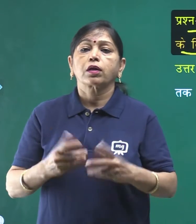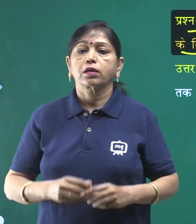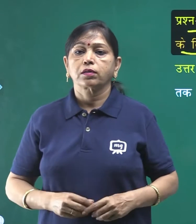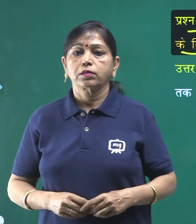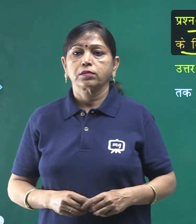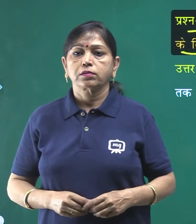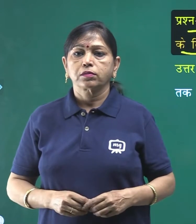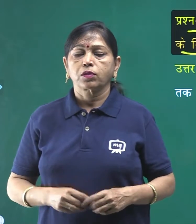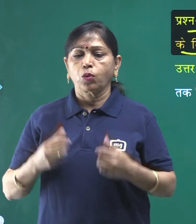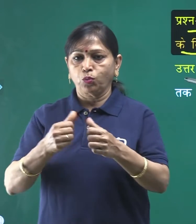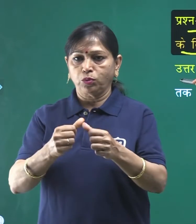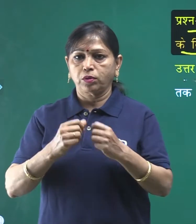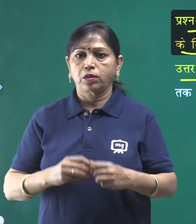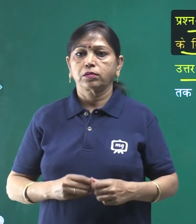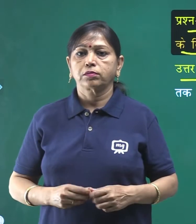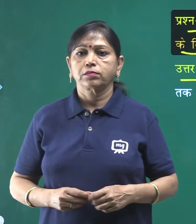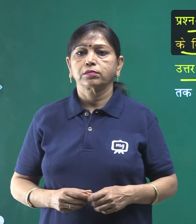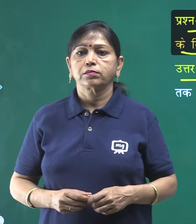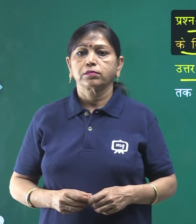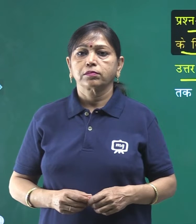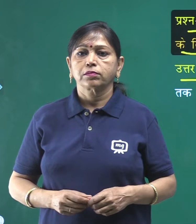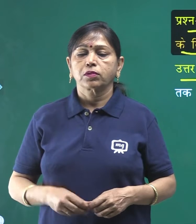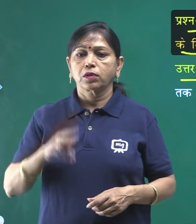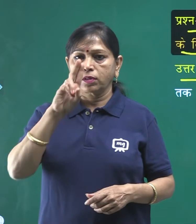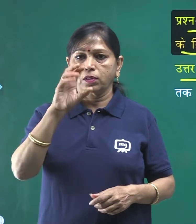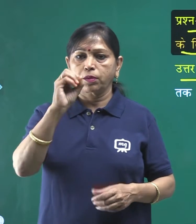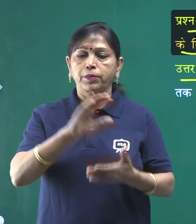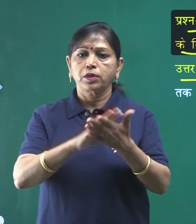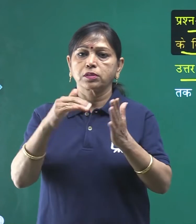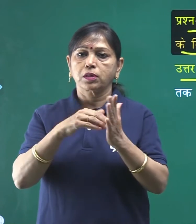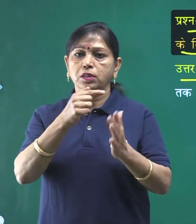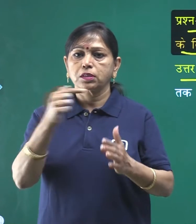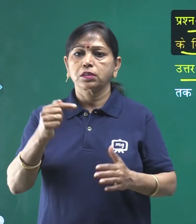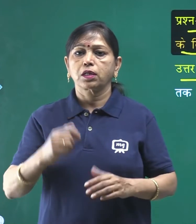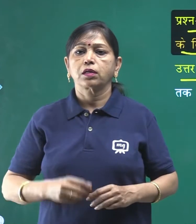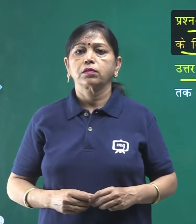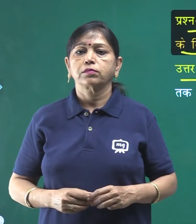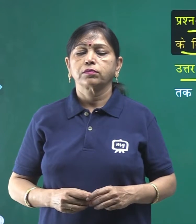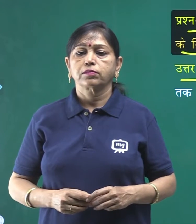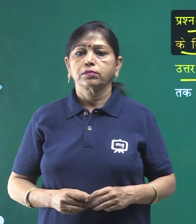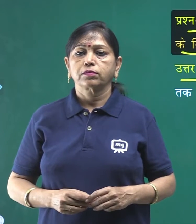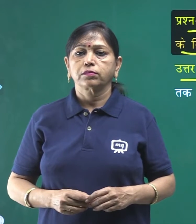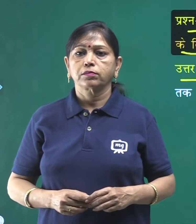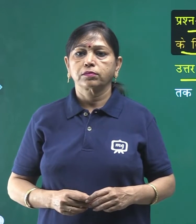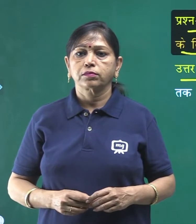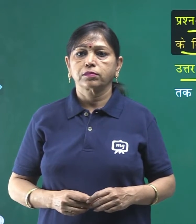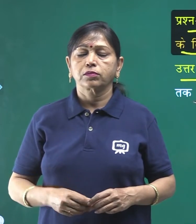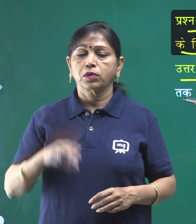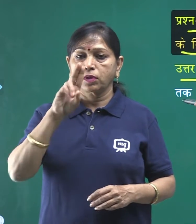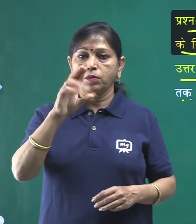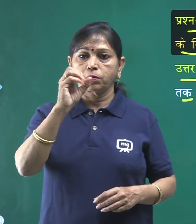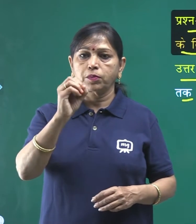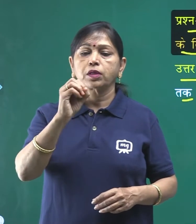उत्तर 20 हर्ट्ज से 20,000 हर्ट्ज